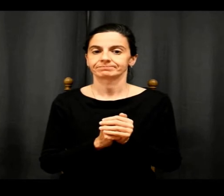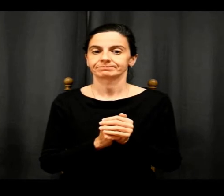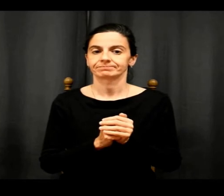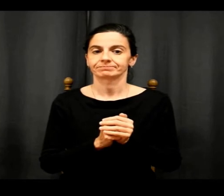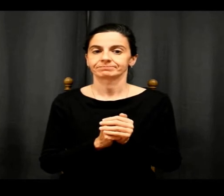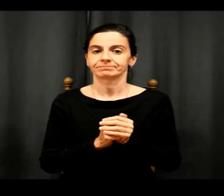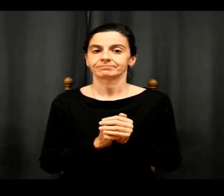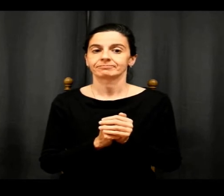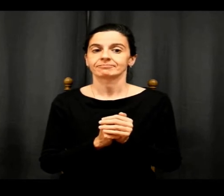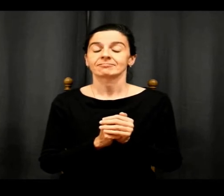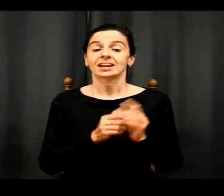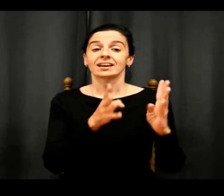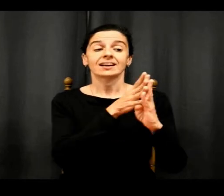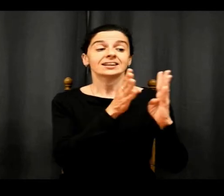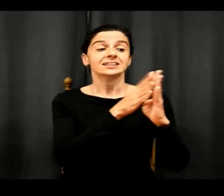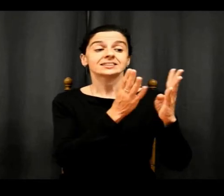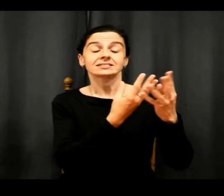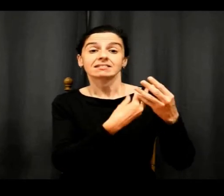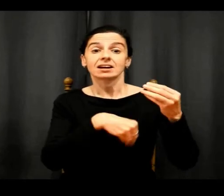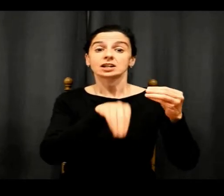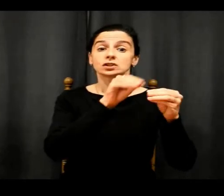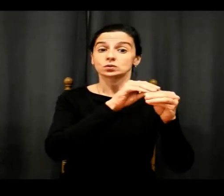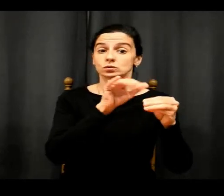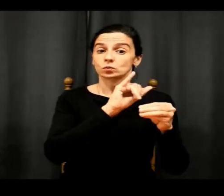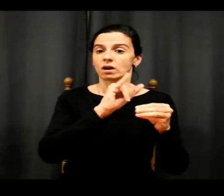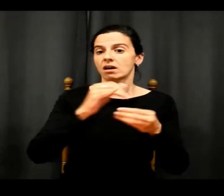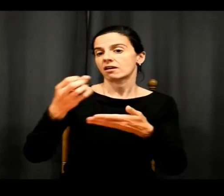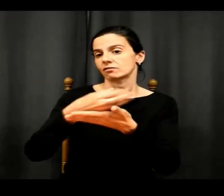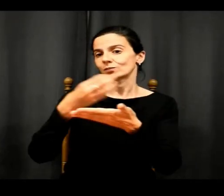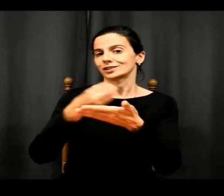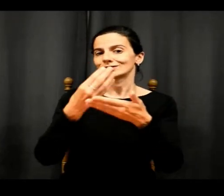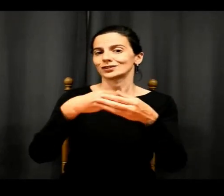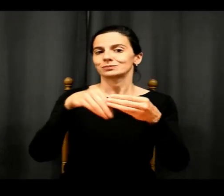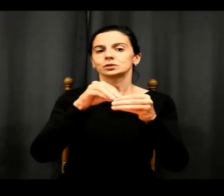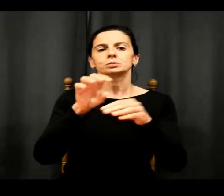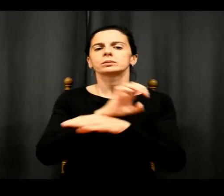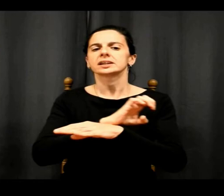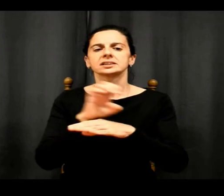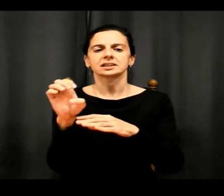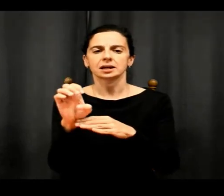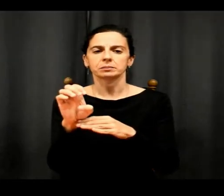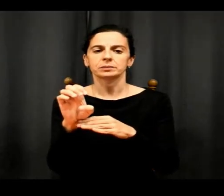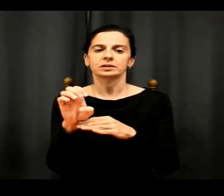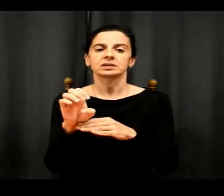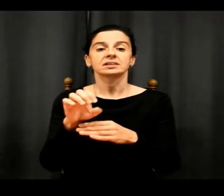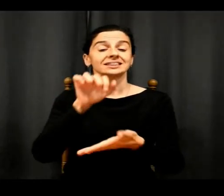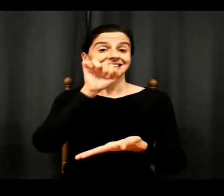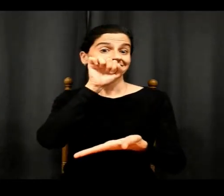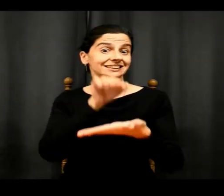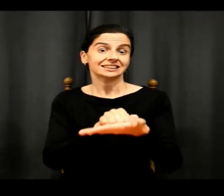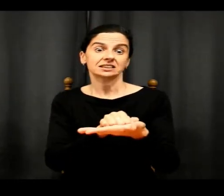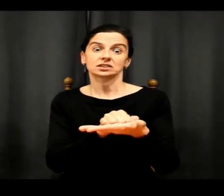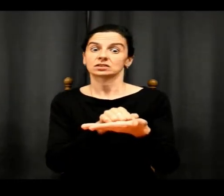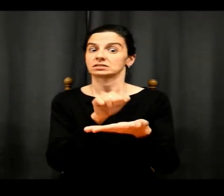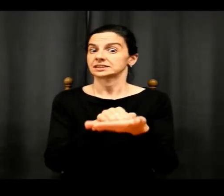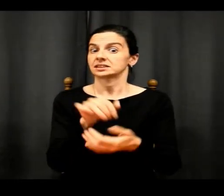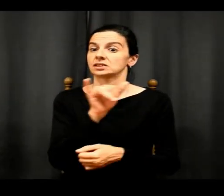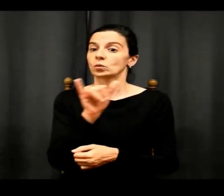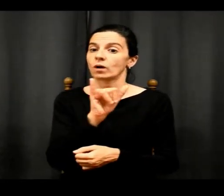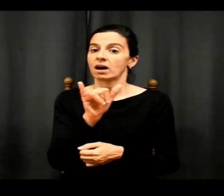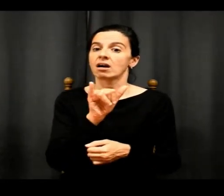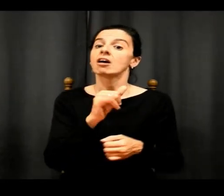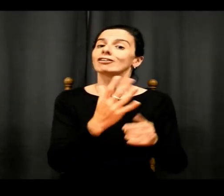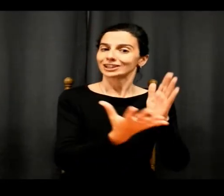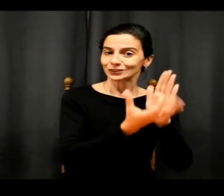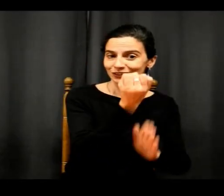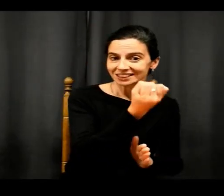On va compléter la grille par un certain nombre d'informations supplémentaires, comme par exemple la décision qui sera prise, réussite ajournement